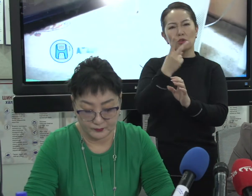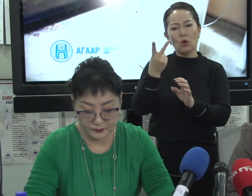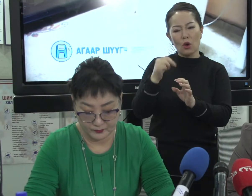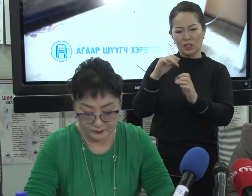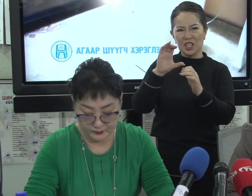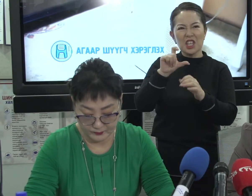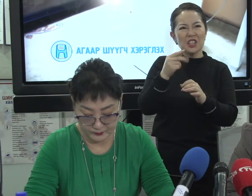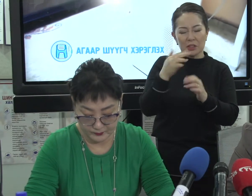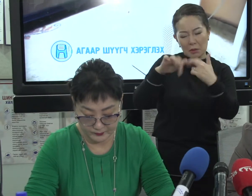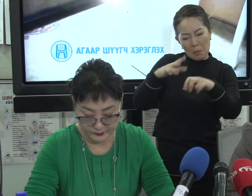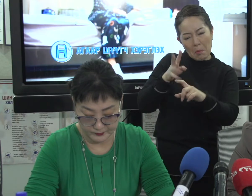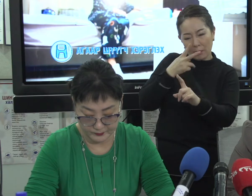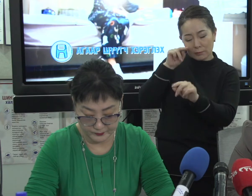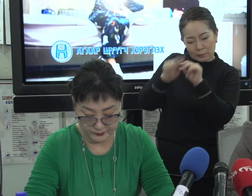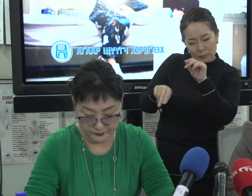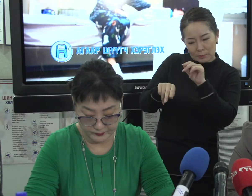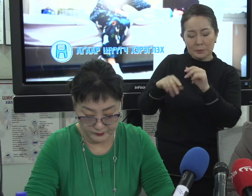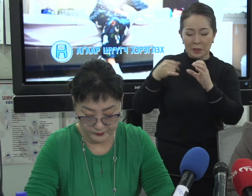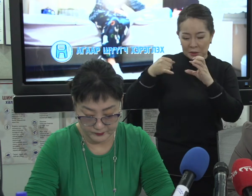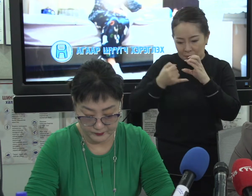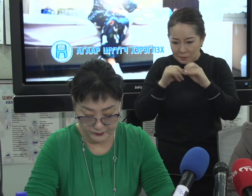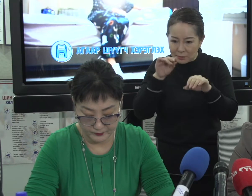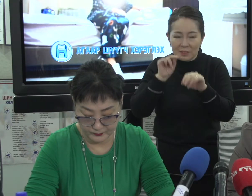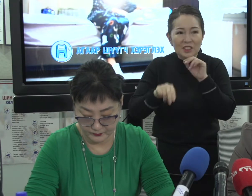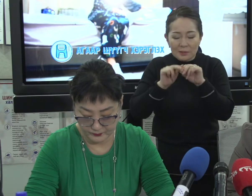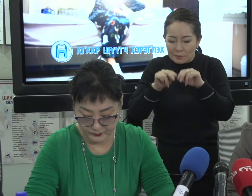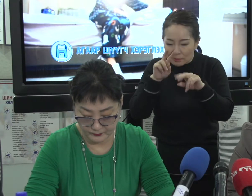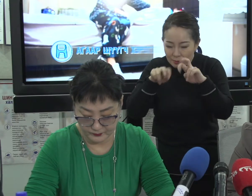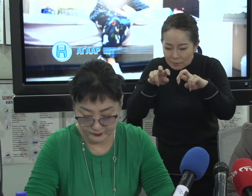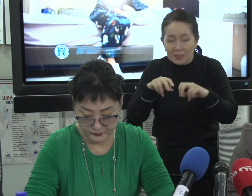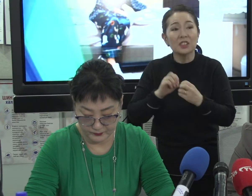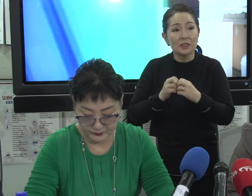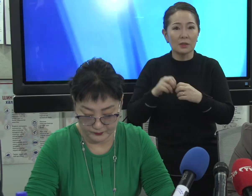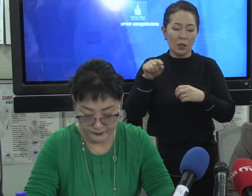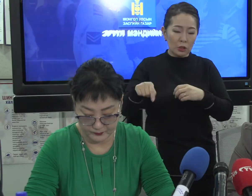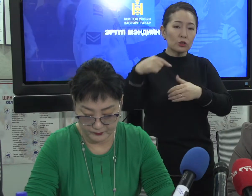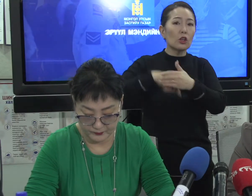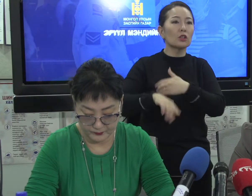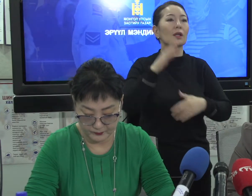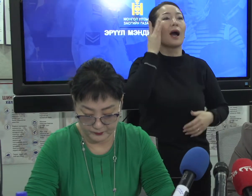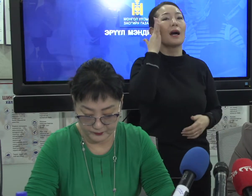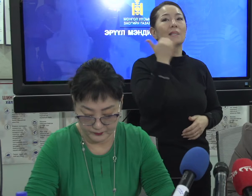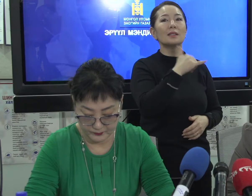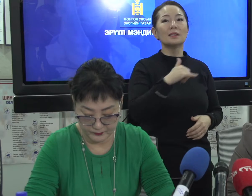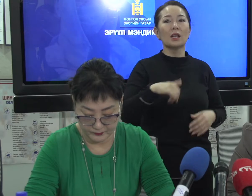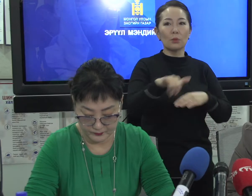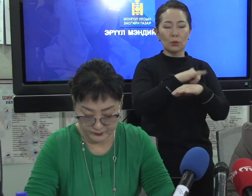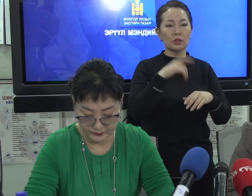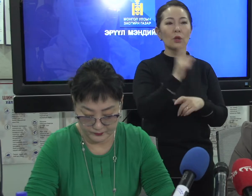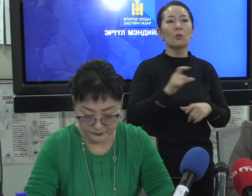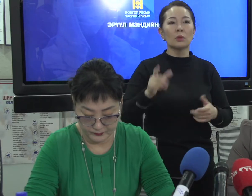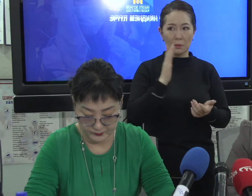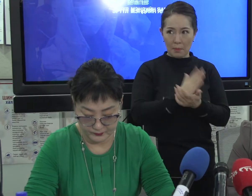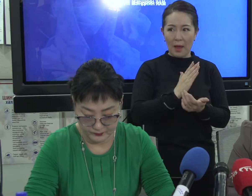лабораторийн шинжилгээнүүдийг бол хийсэн. За энд бол мөн бас гадаадын зарим улс орны иргэдүүд байгаа гэдгийг